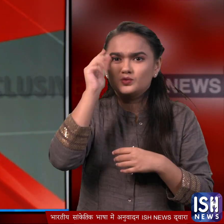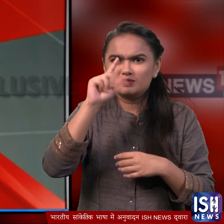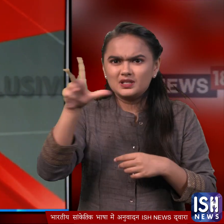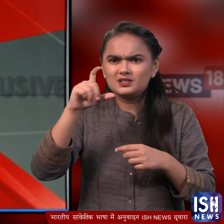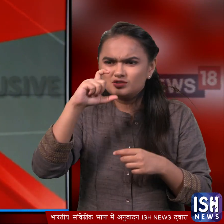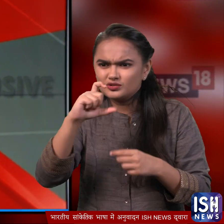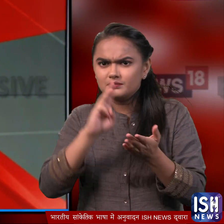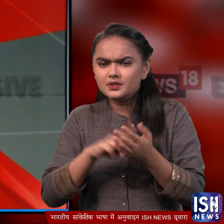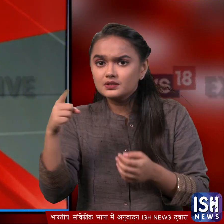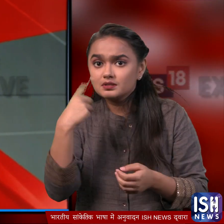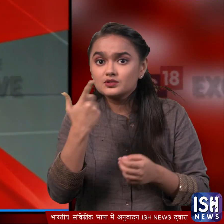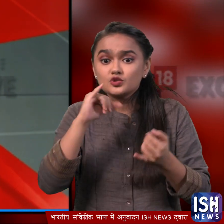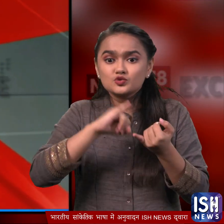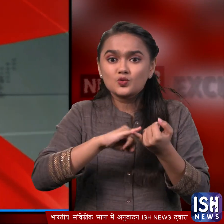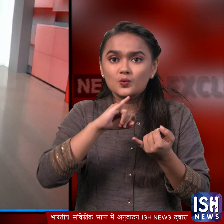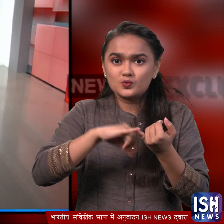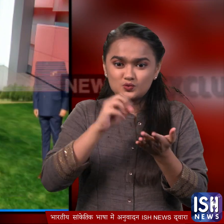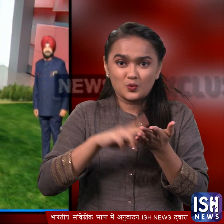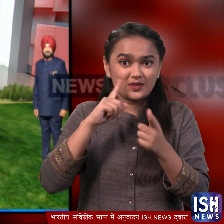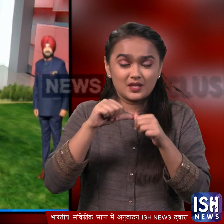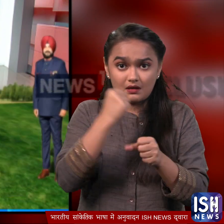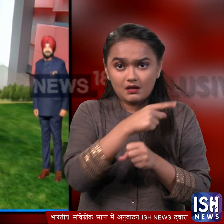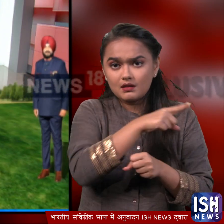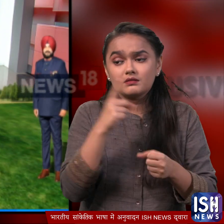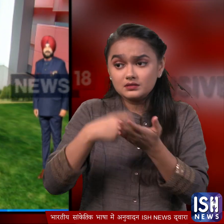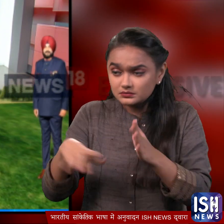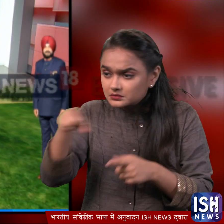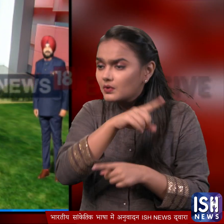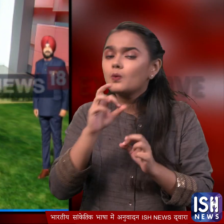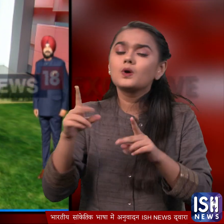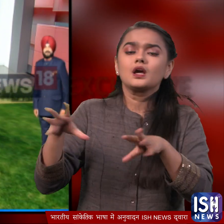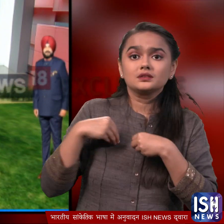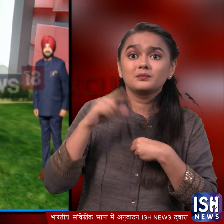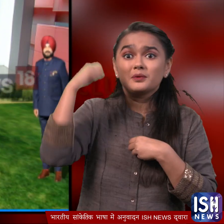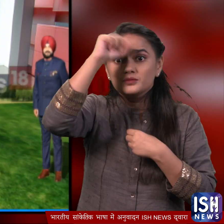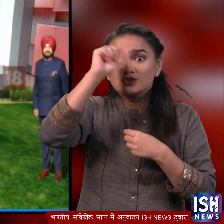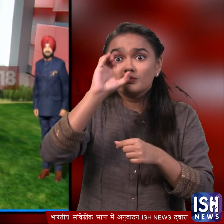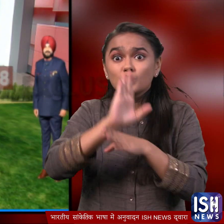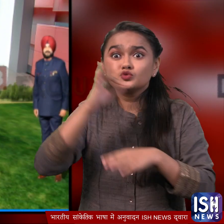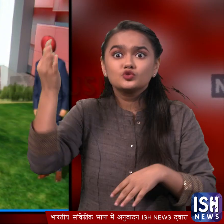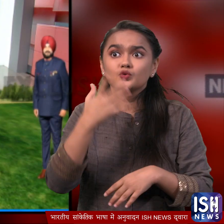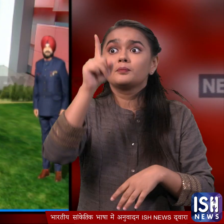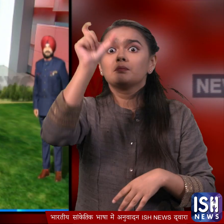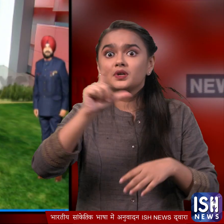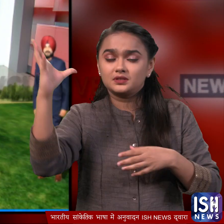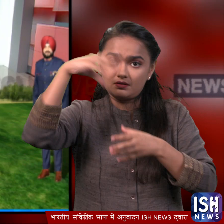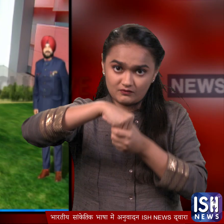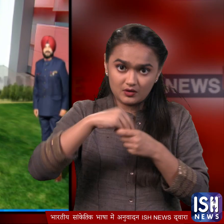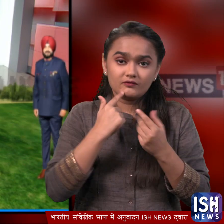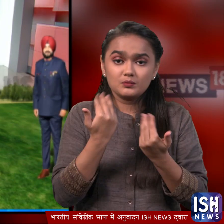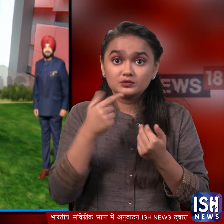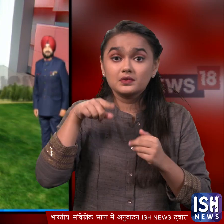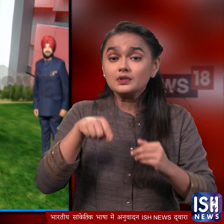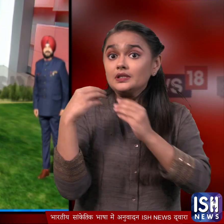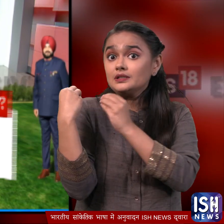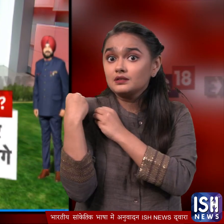18 की चमन पलानिया की रिपोर्ट है कि सोनिया गांधी सिद्धू का इस्तीफा मंजूर कर सकती हैं, जिसके बाद पंजाब कांग्रेस के नए अध्यक्ष के नाम का ऐलान हो सकता